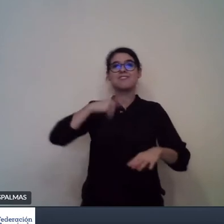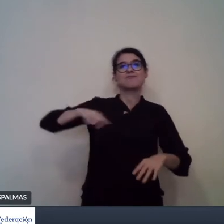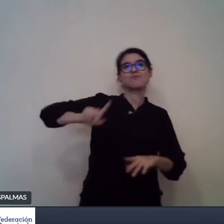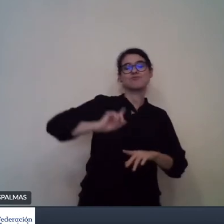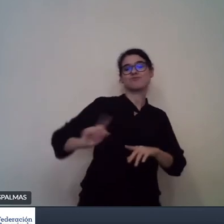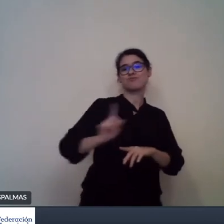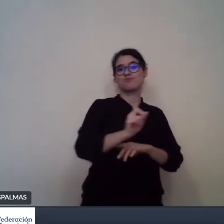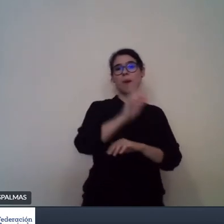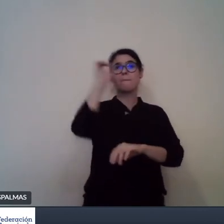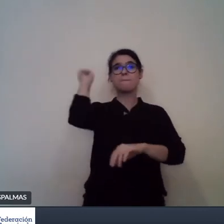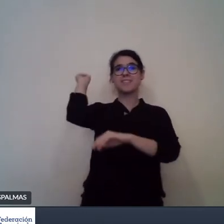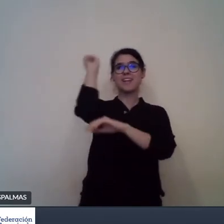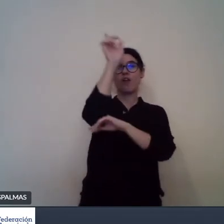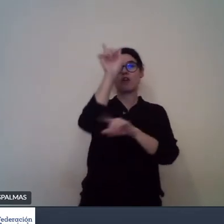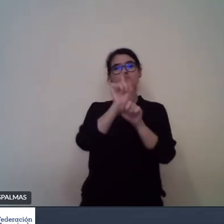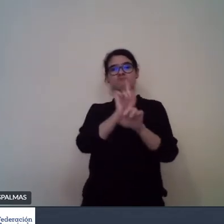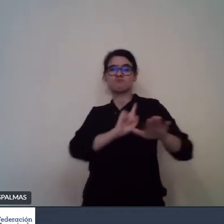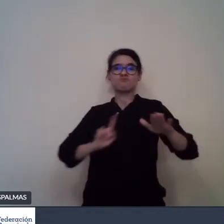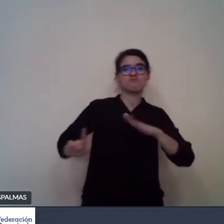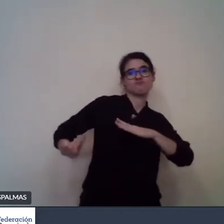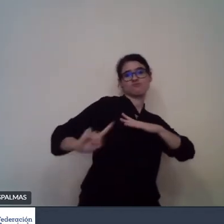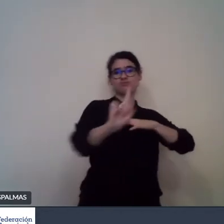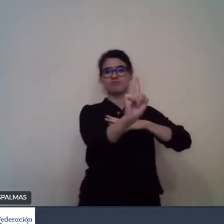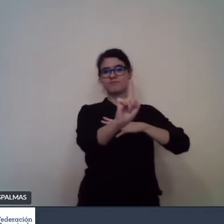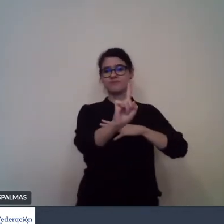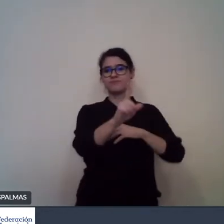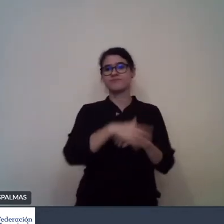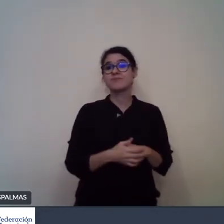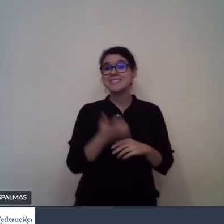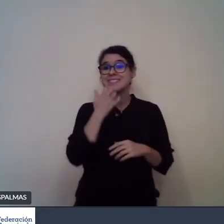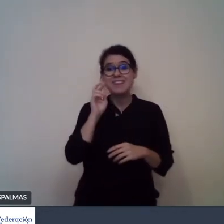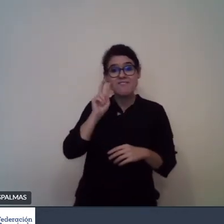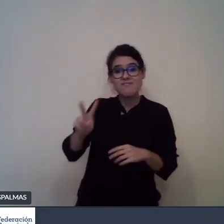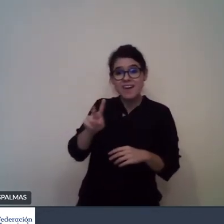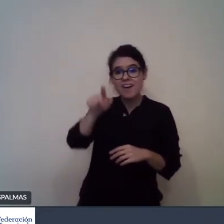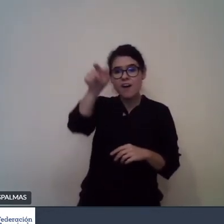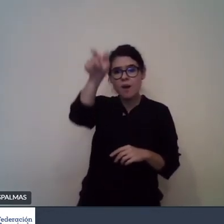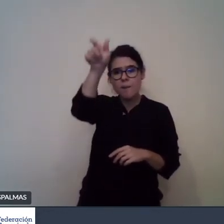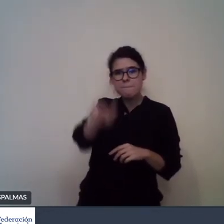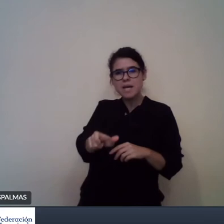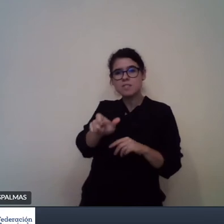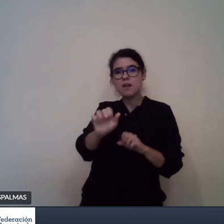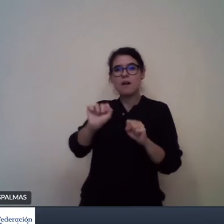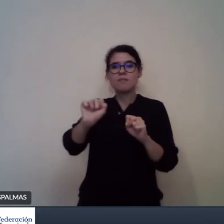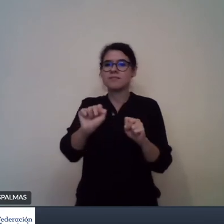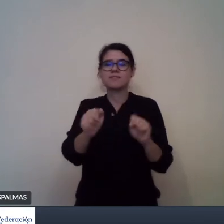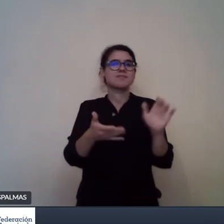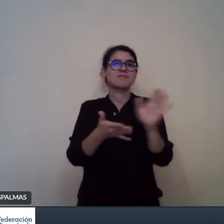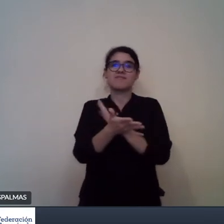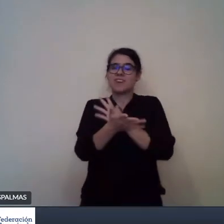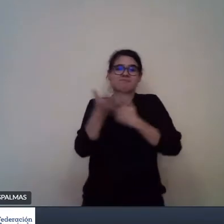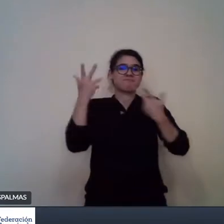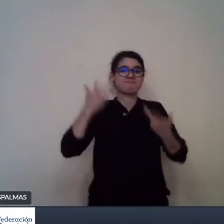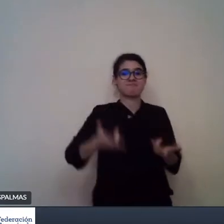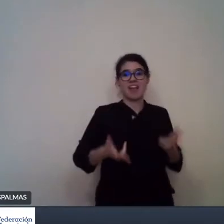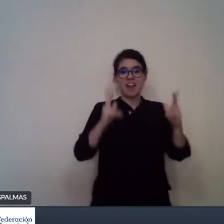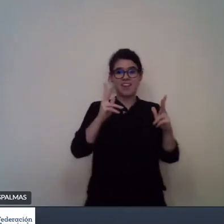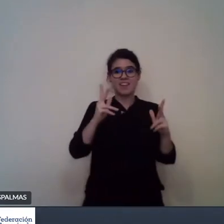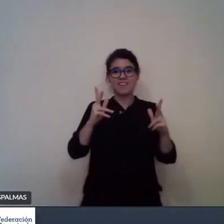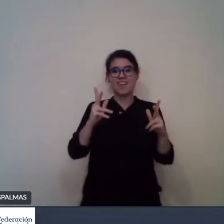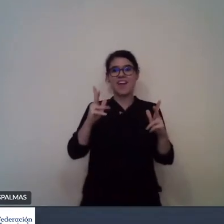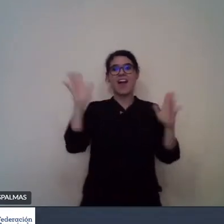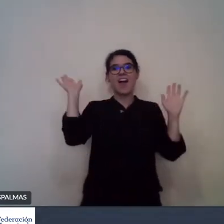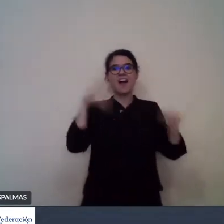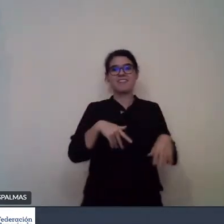Si no viniera a poner este bump en el camino, tendríamos la continuación del pivot liberada, y en este caso lo que hace es dejar solo al